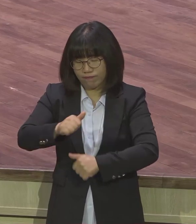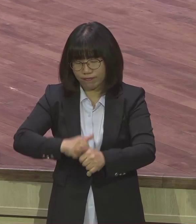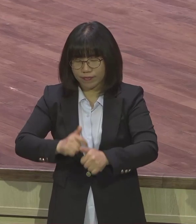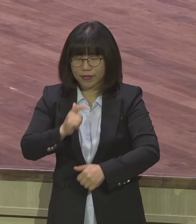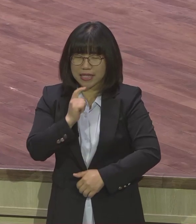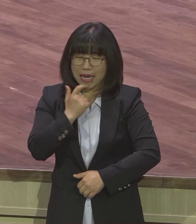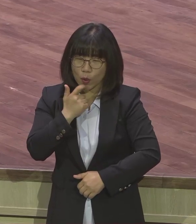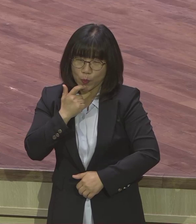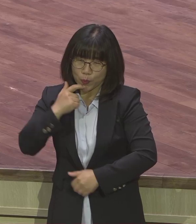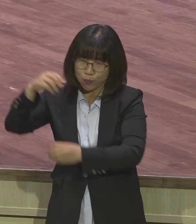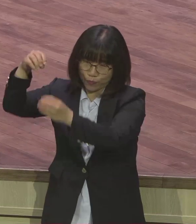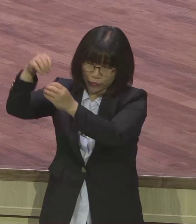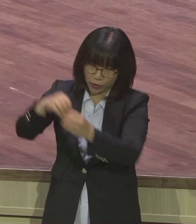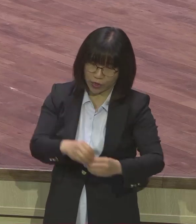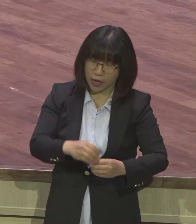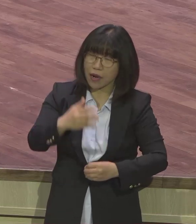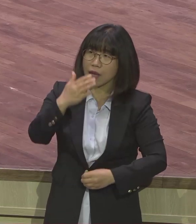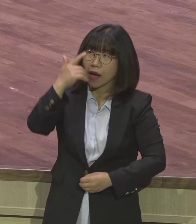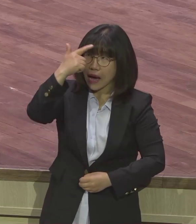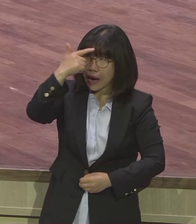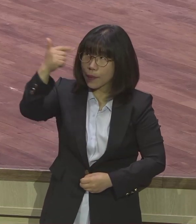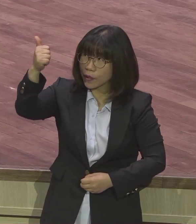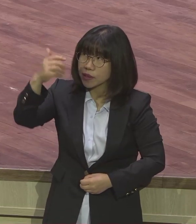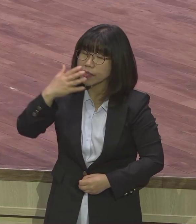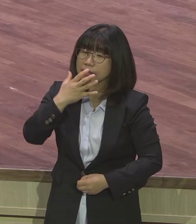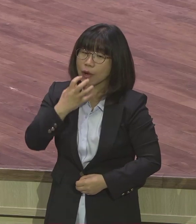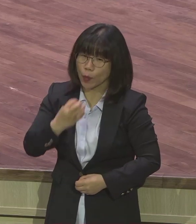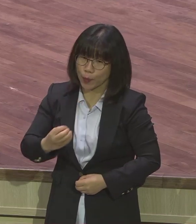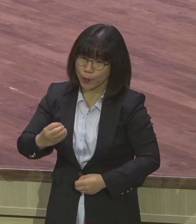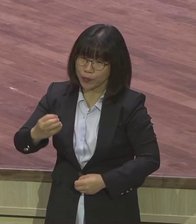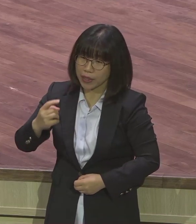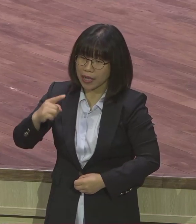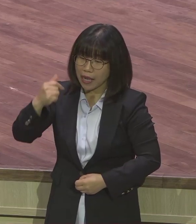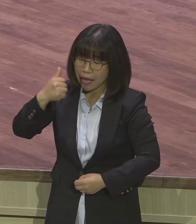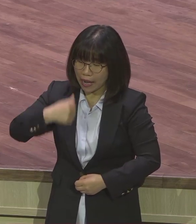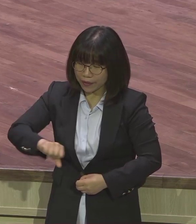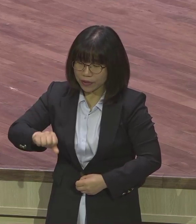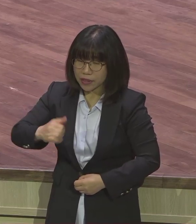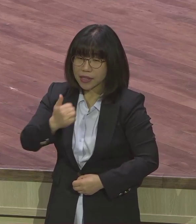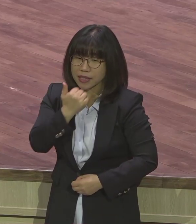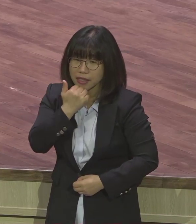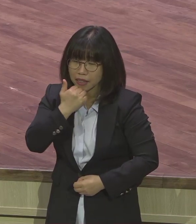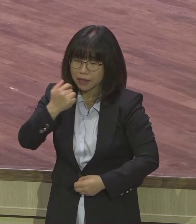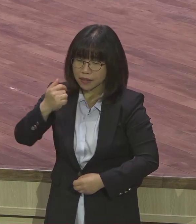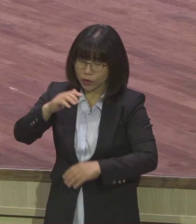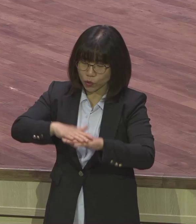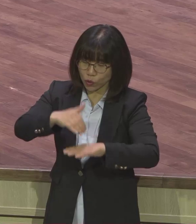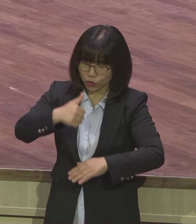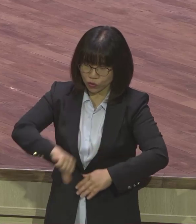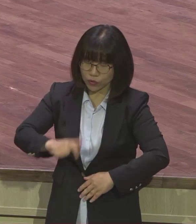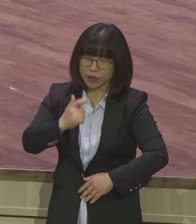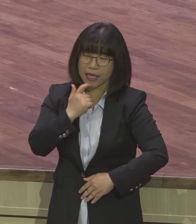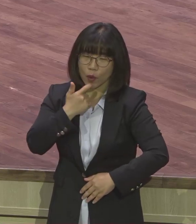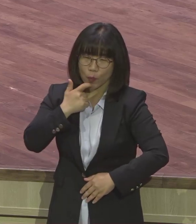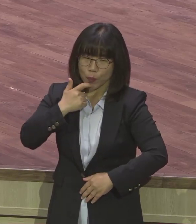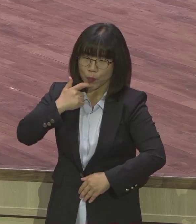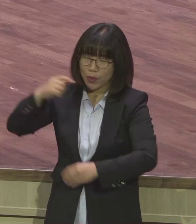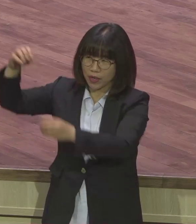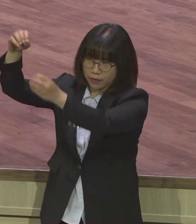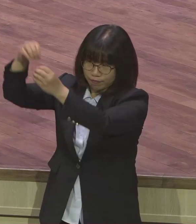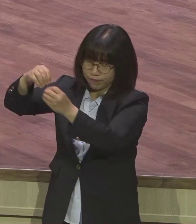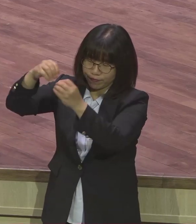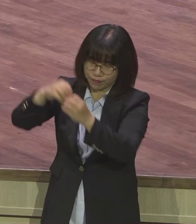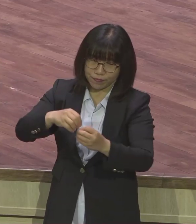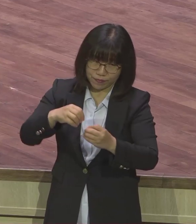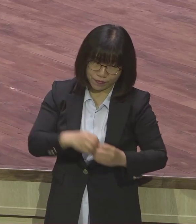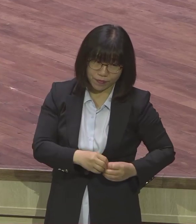지금 할아버지 때부터 하신 하나님 말씀이 그대로 지금 손주에까지 크게 두 가지가 나타납니다. 그게